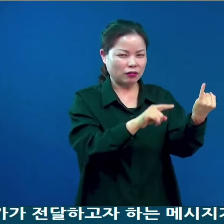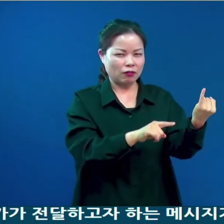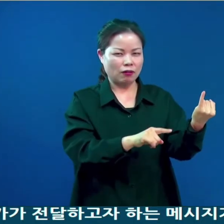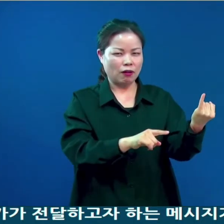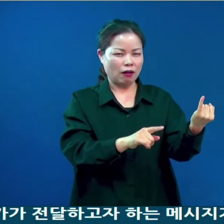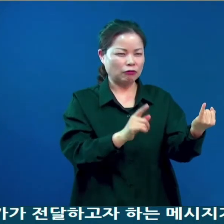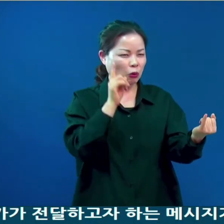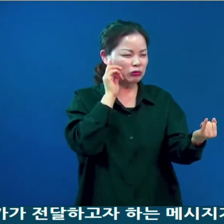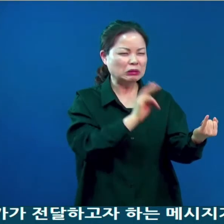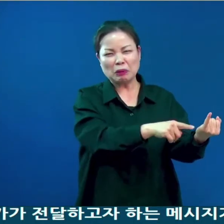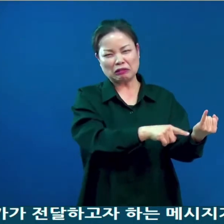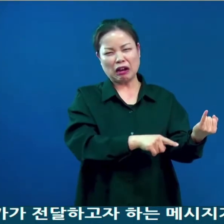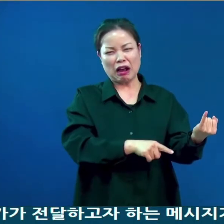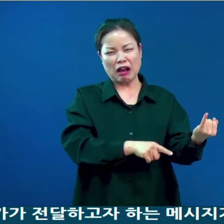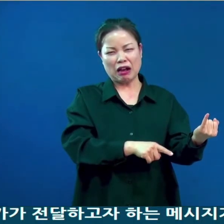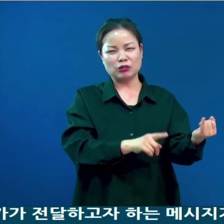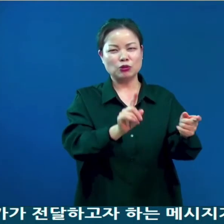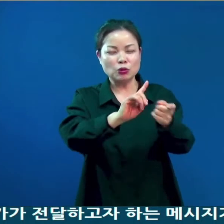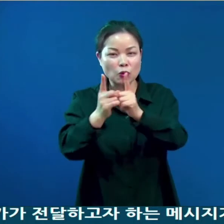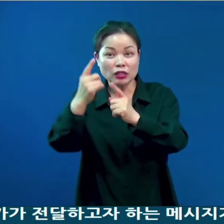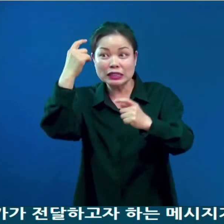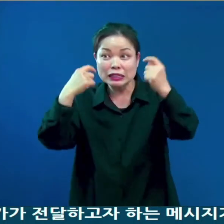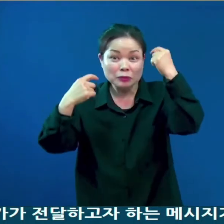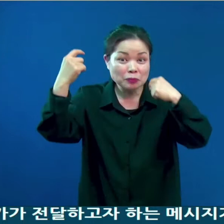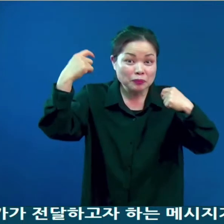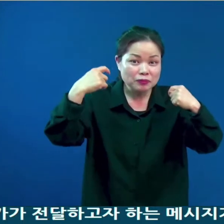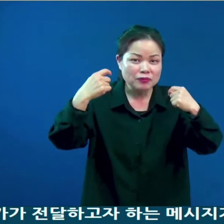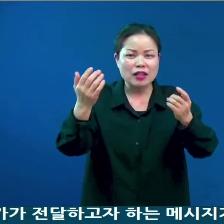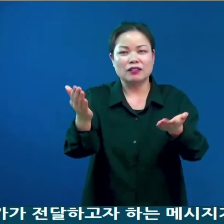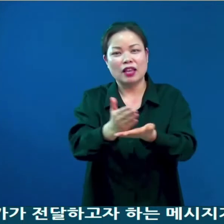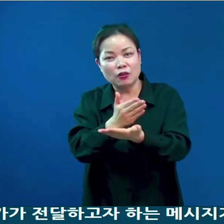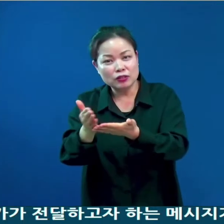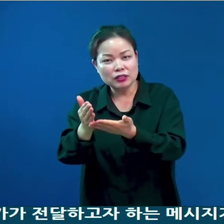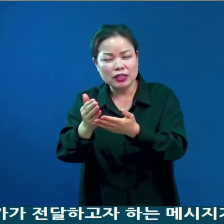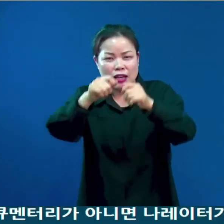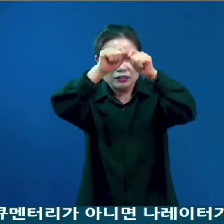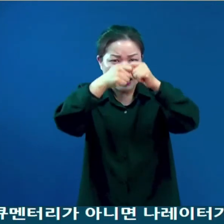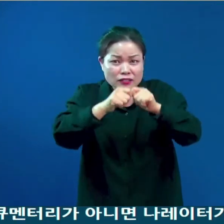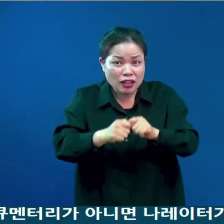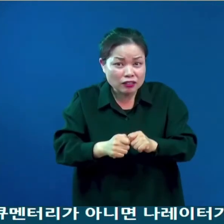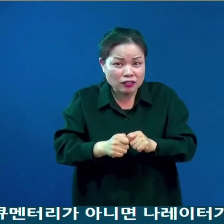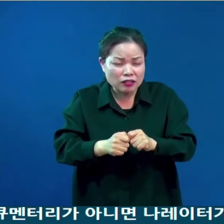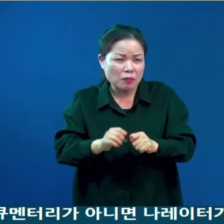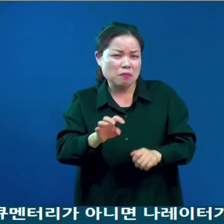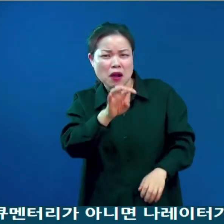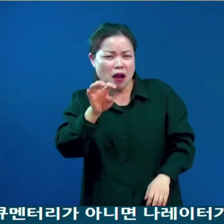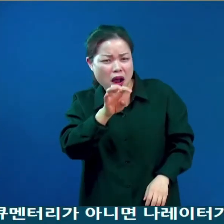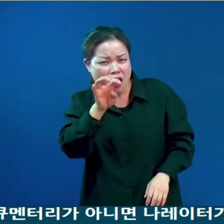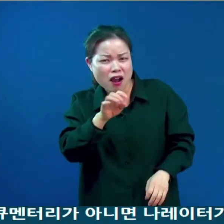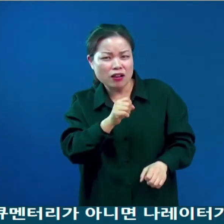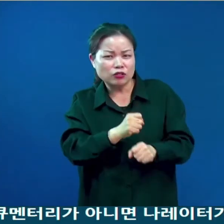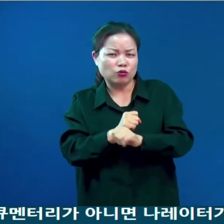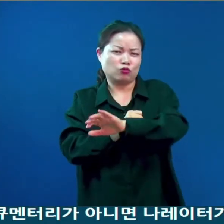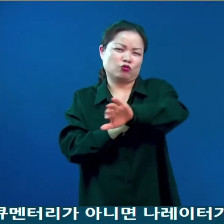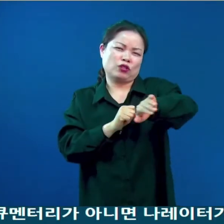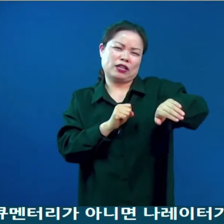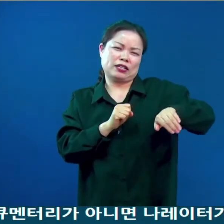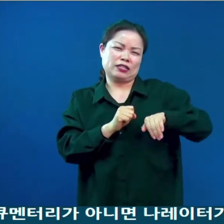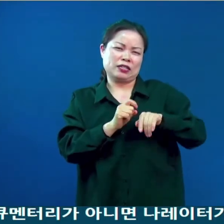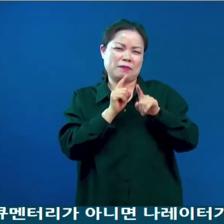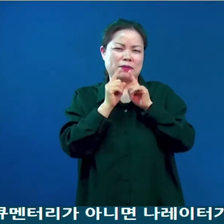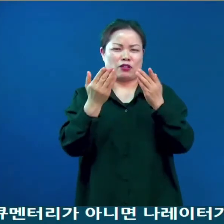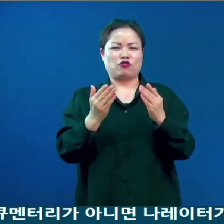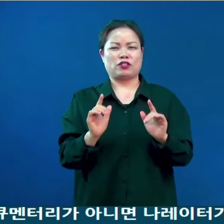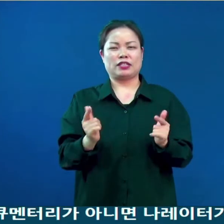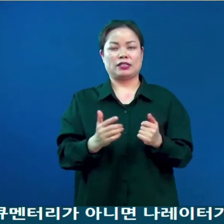너무 독하더라 막 이런 서로의 느낌과 감정을 나누지 세세하게 되풀이해서 그 장면을 우리에게